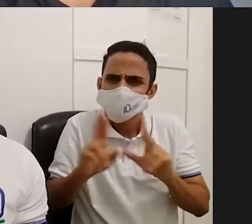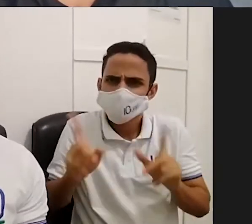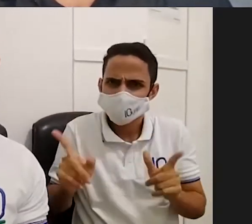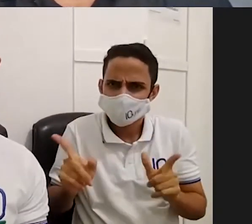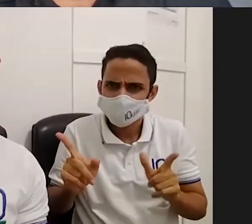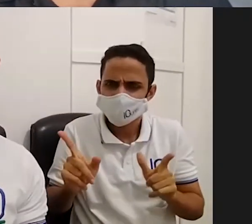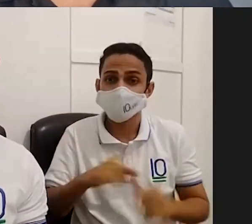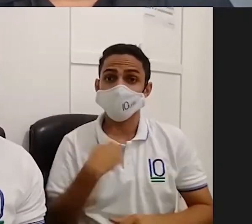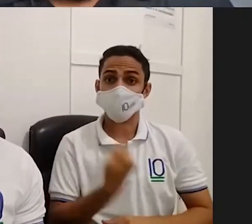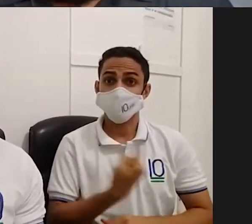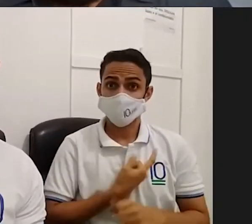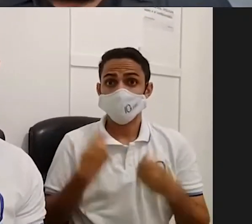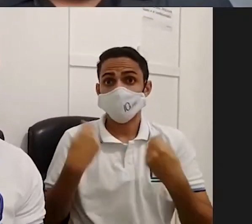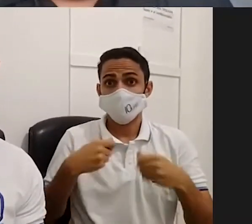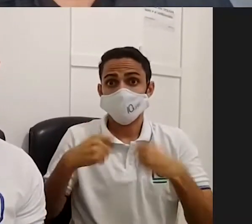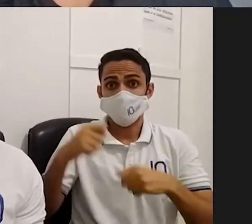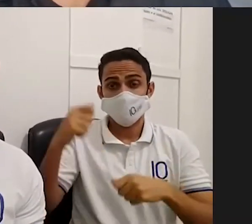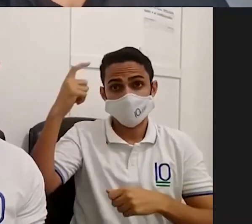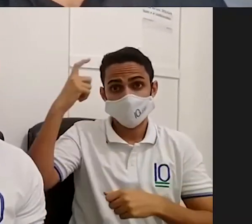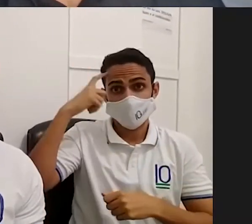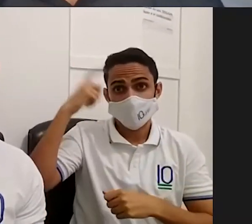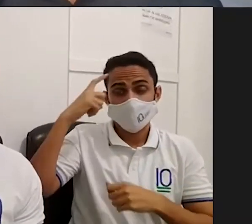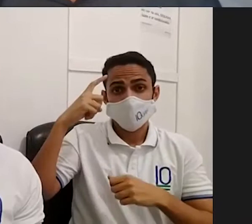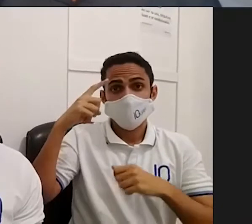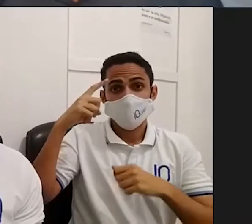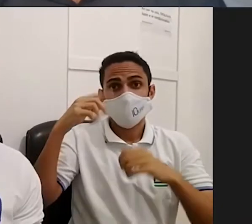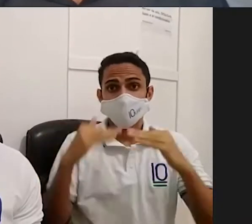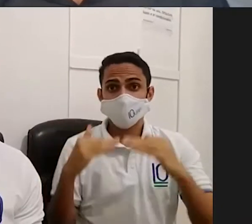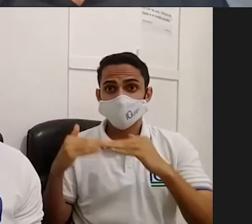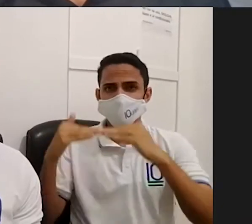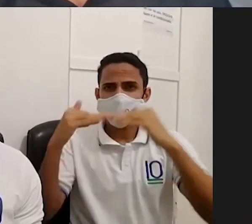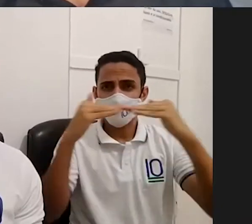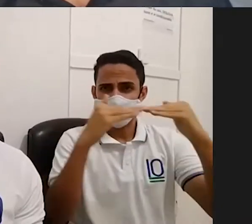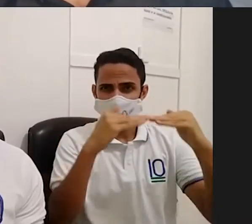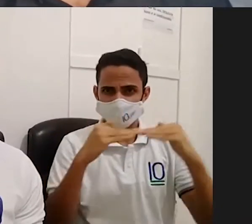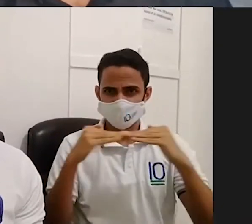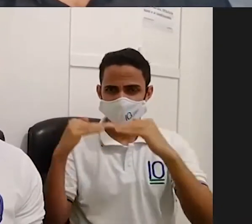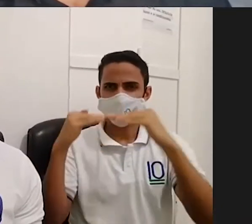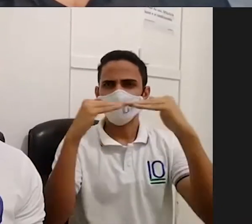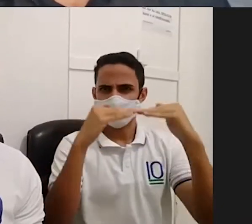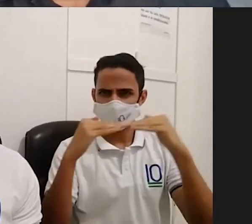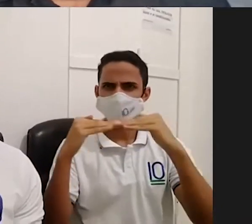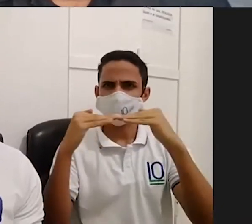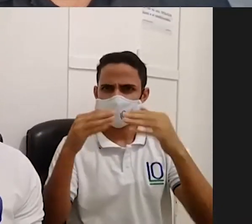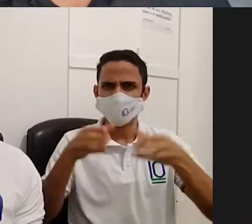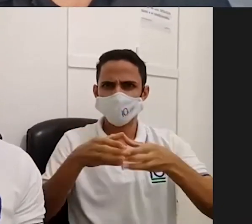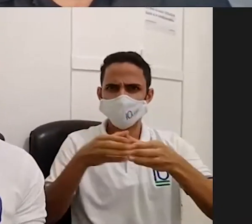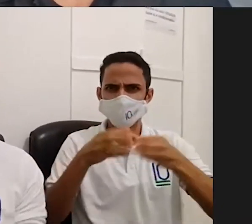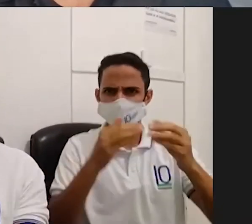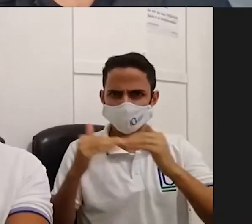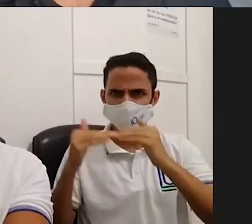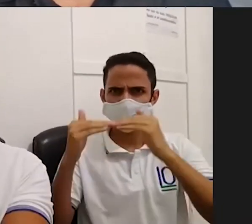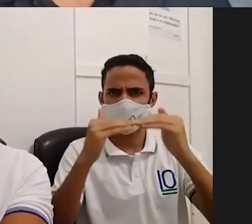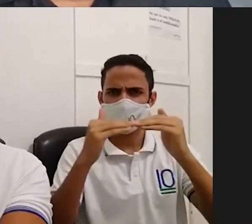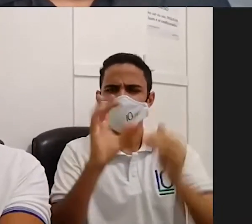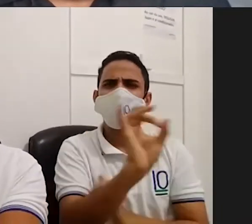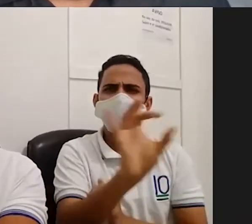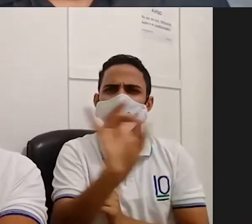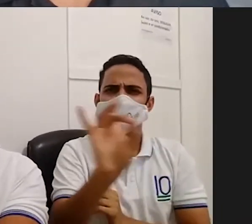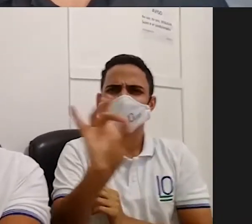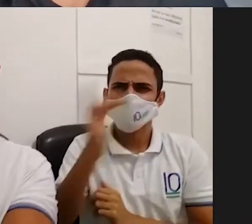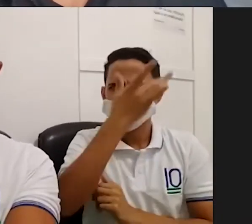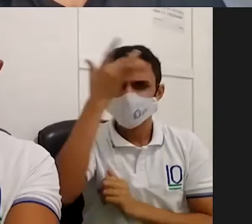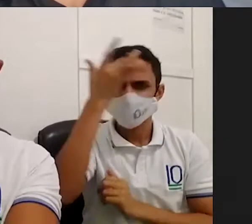tratar de maneira diferente os diferentes. E eu lhe pergunto, Gustavo, são 10 perfis diferentes? Como é que vocês pretendem desenvolver